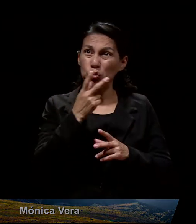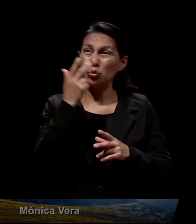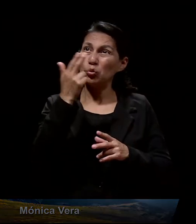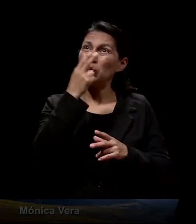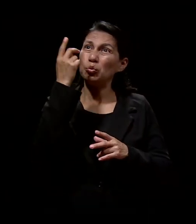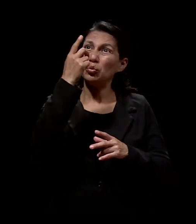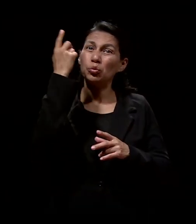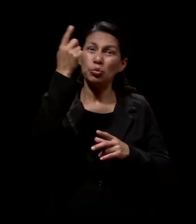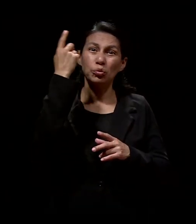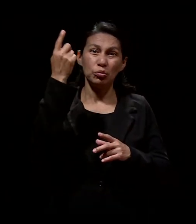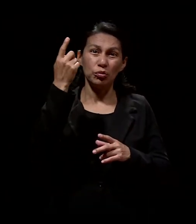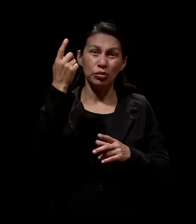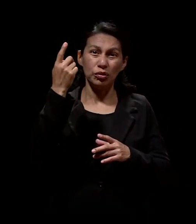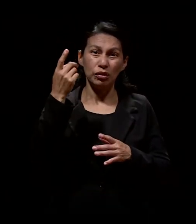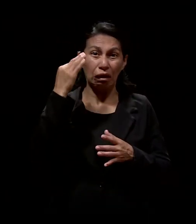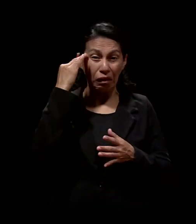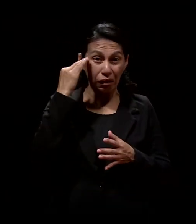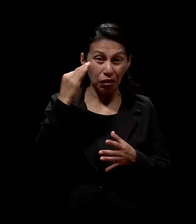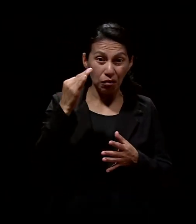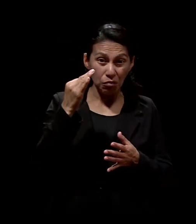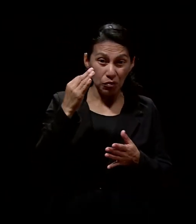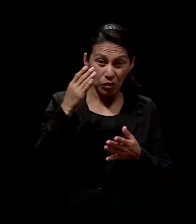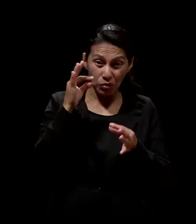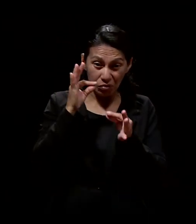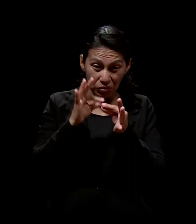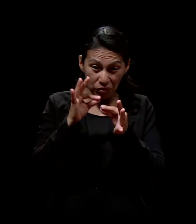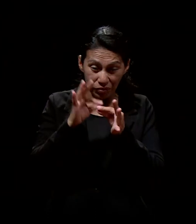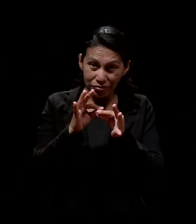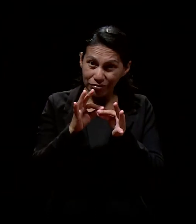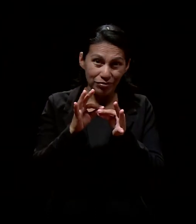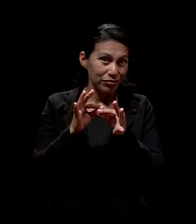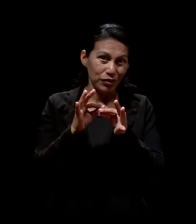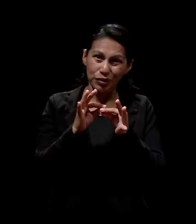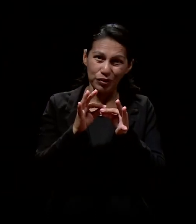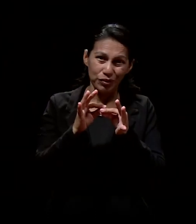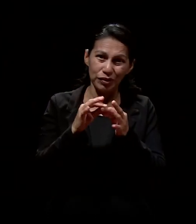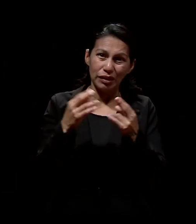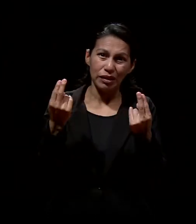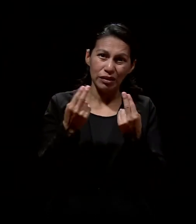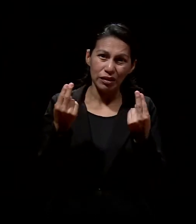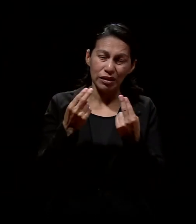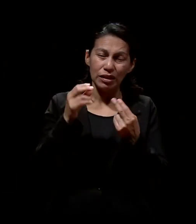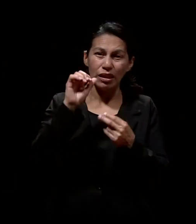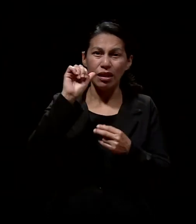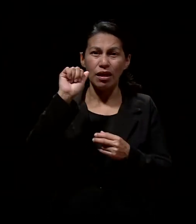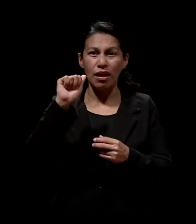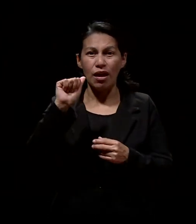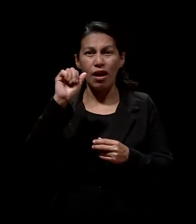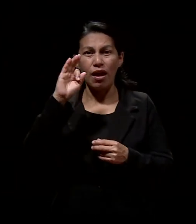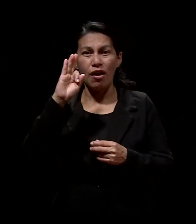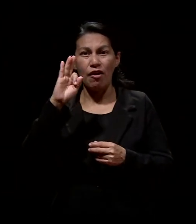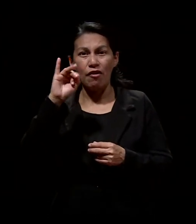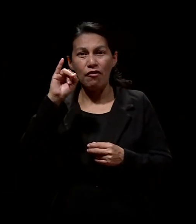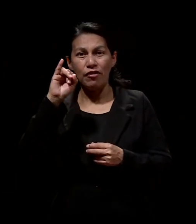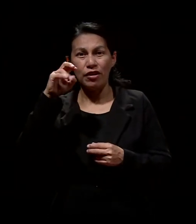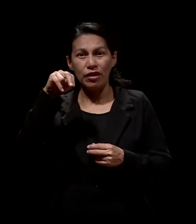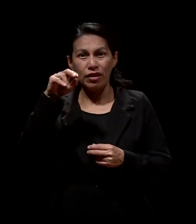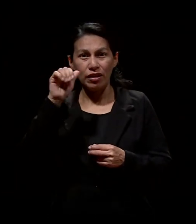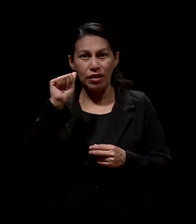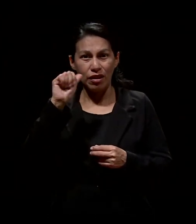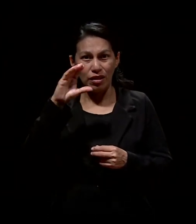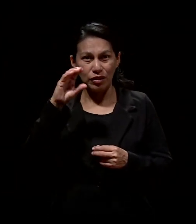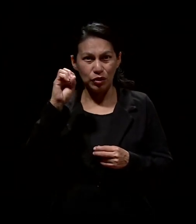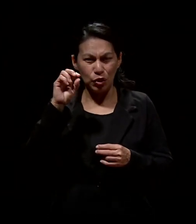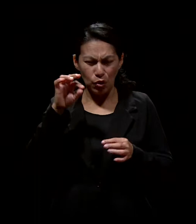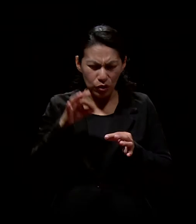es terrible, está fuera de tiempo, necesita una gran afinación.